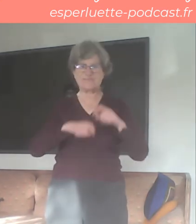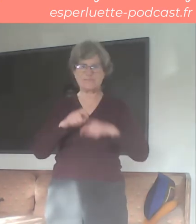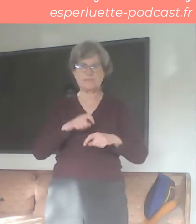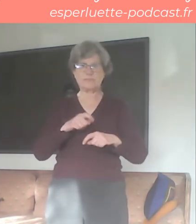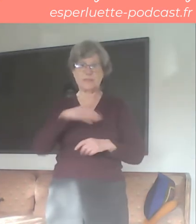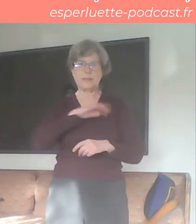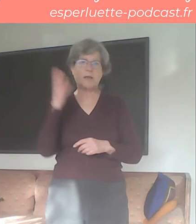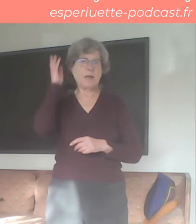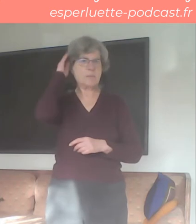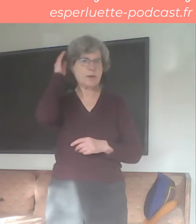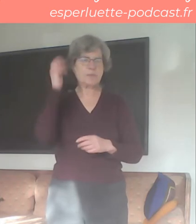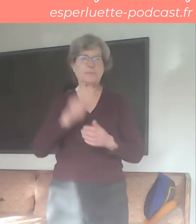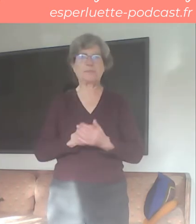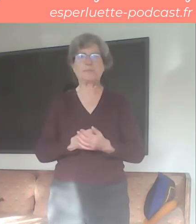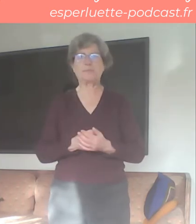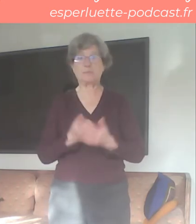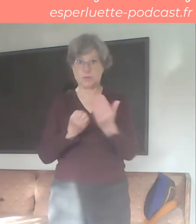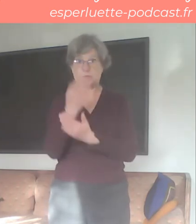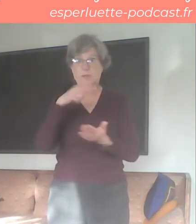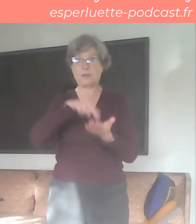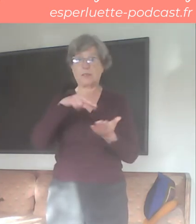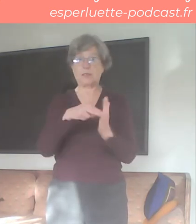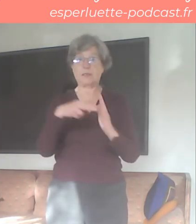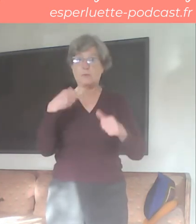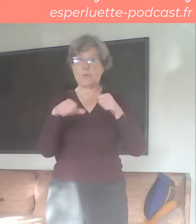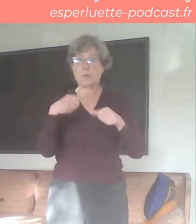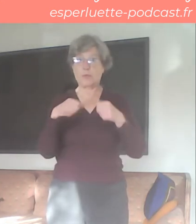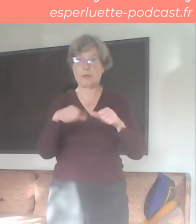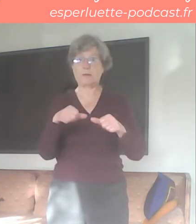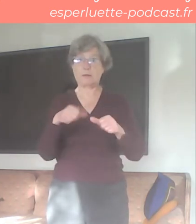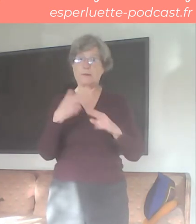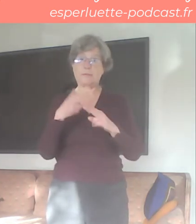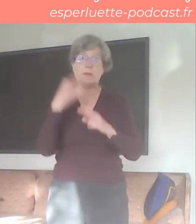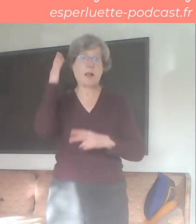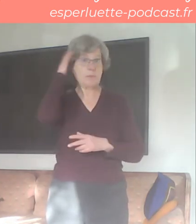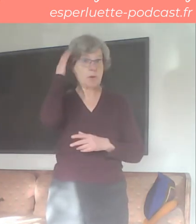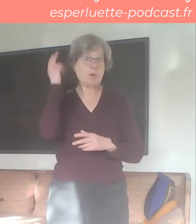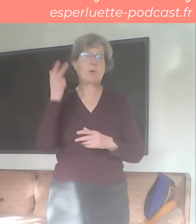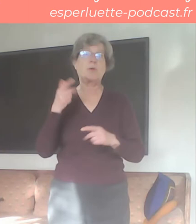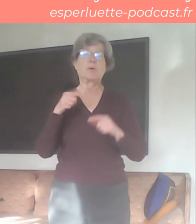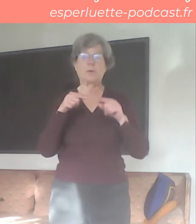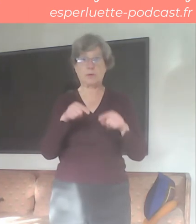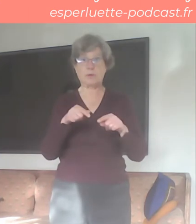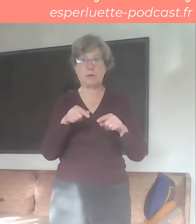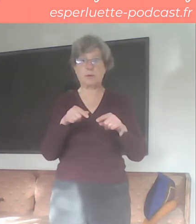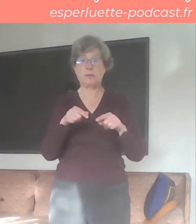Quand j'ai commencé à apprendre la langue des signes, j'allais dire que la communauté sourde était plus fermée, mais peut-être plus